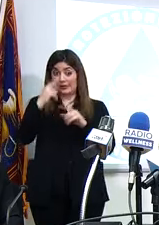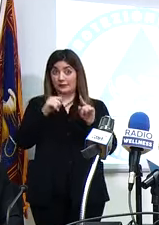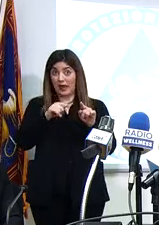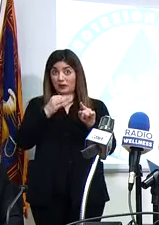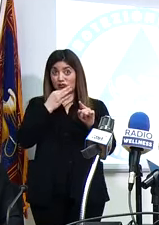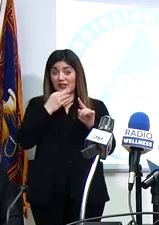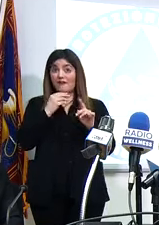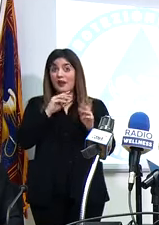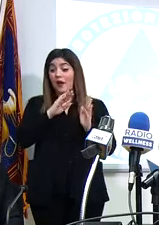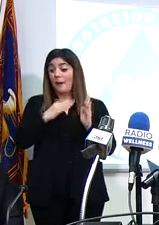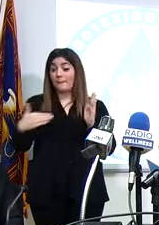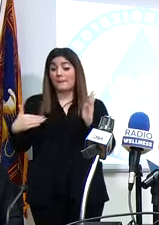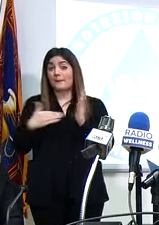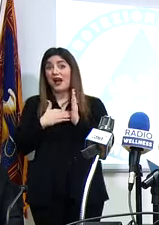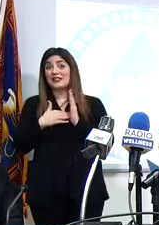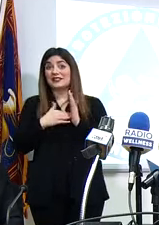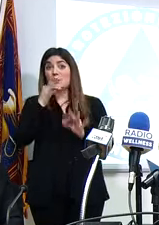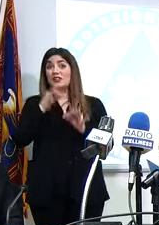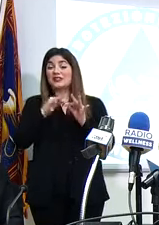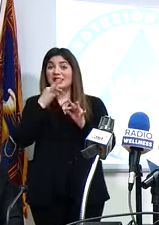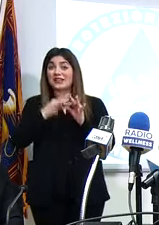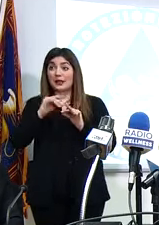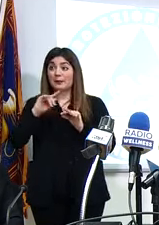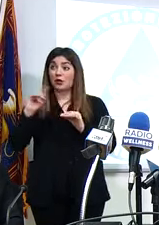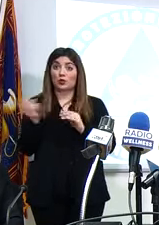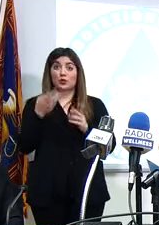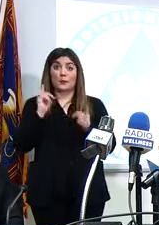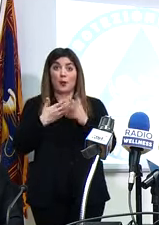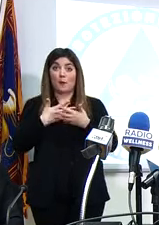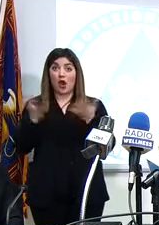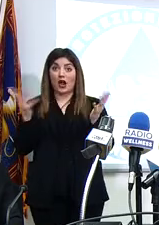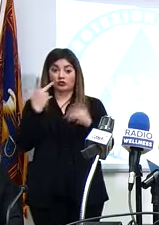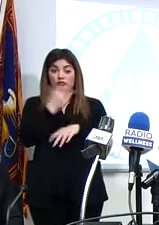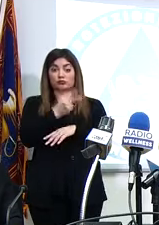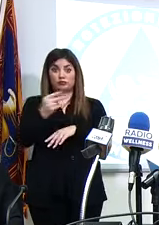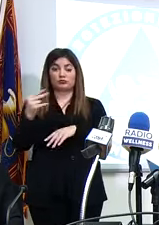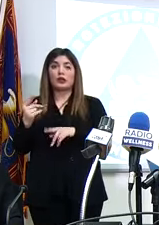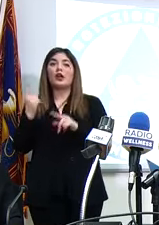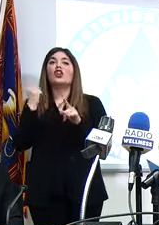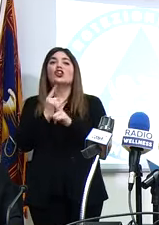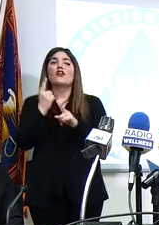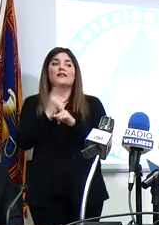copertura completa della popolazione, dovremmo praticare circa